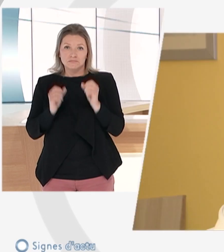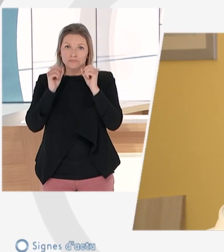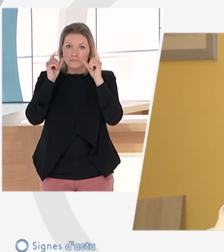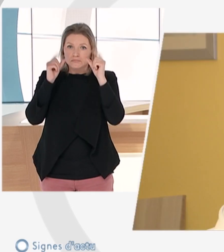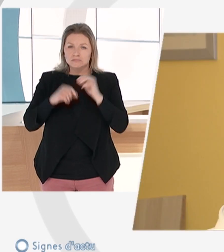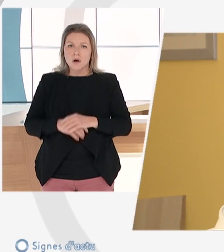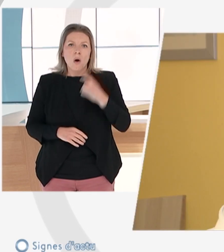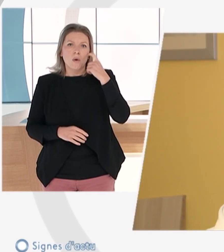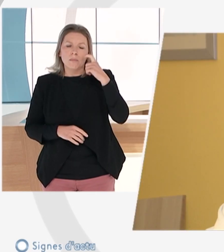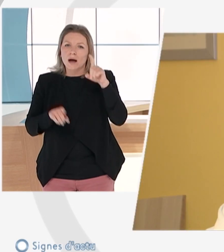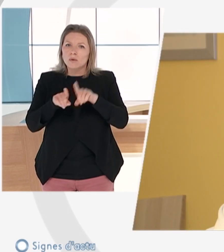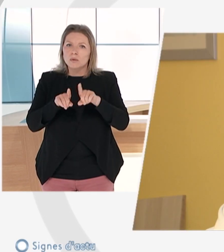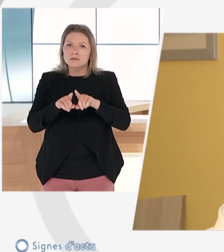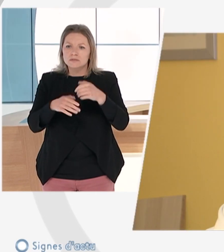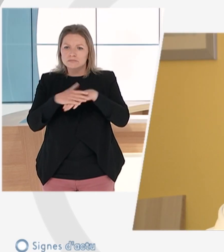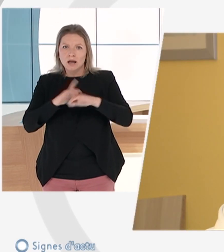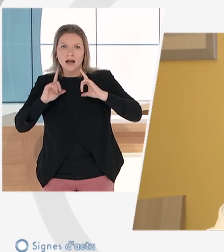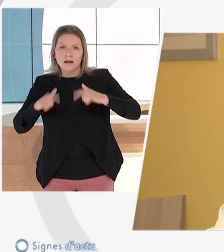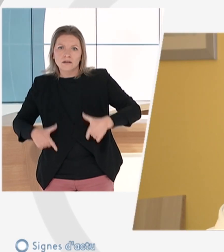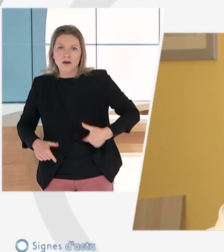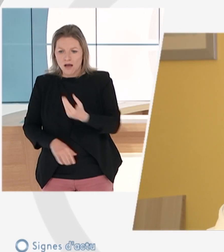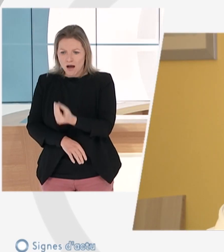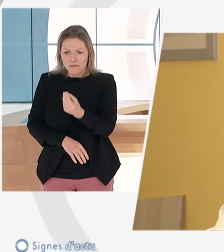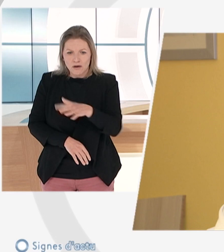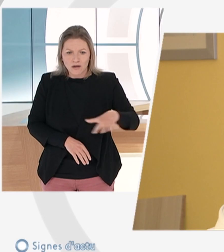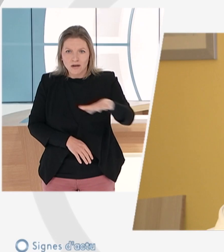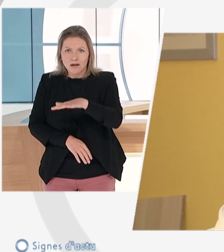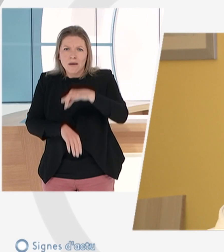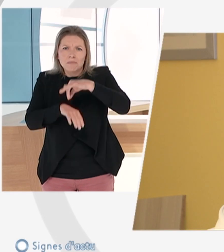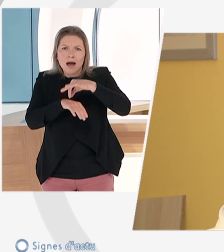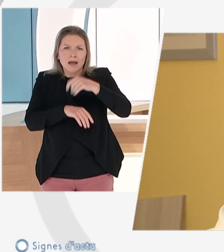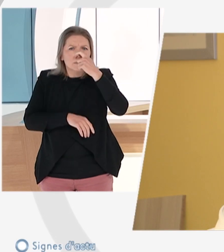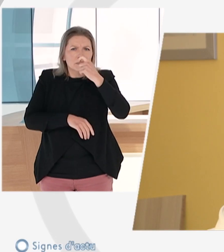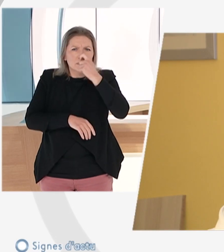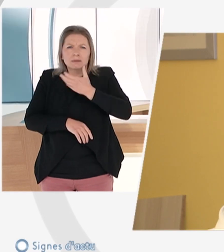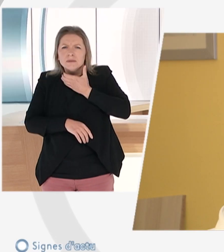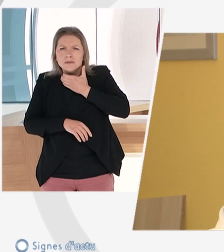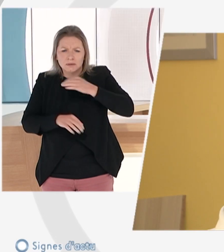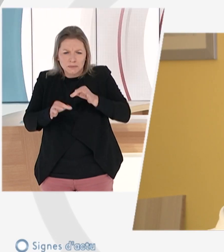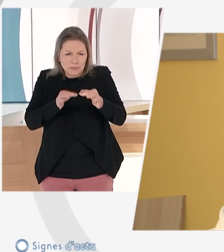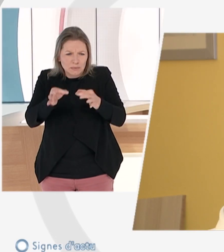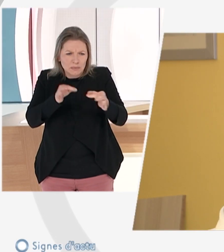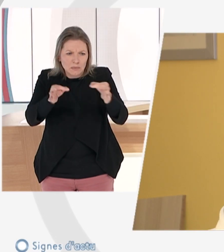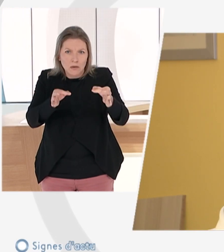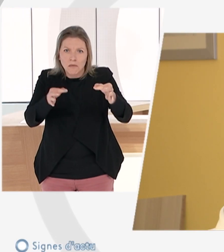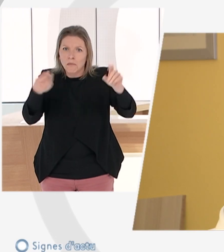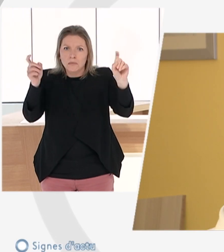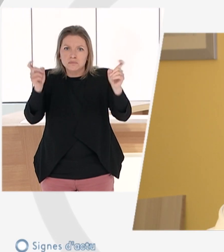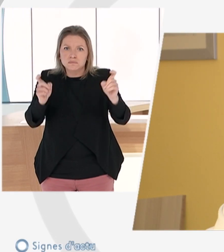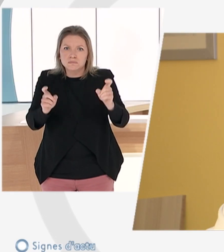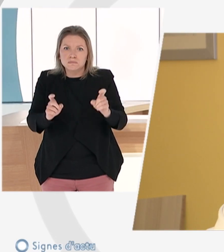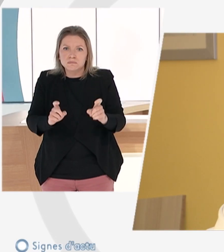On a remarqué également que les petits à l'école étaient beaucoup moins sujets aux rhinopharyngite